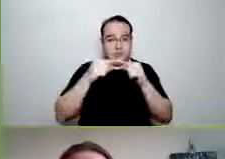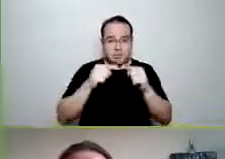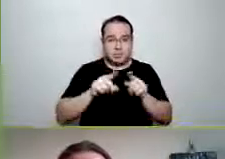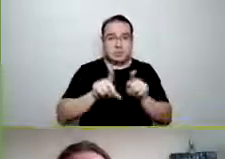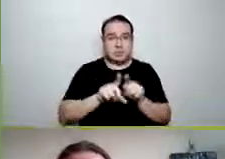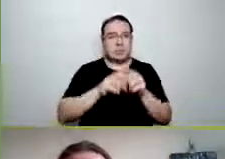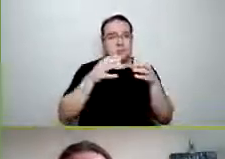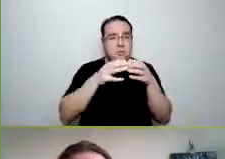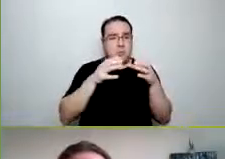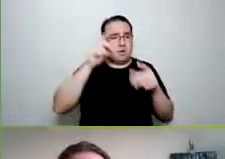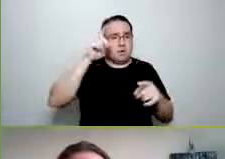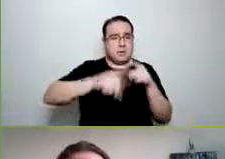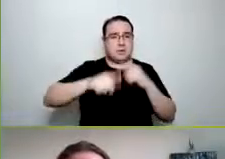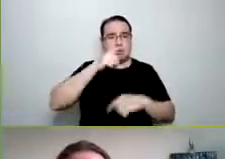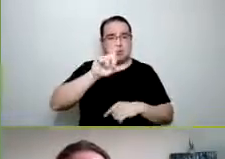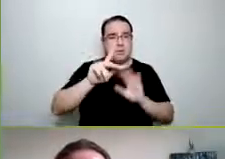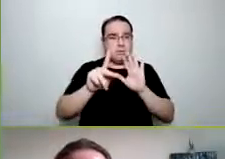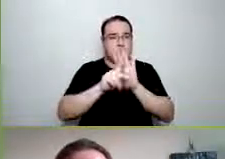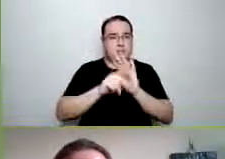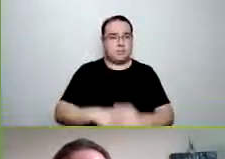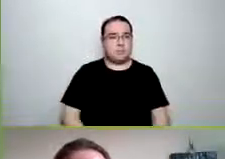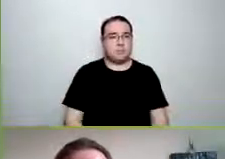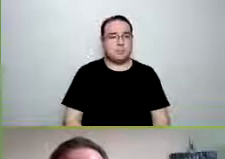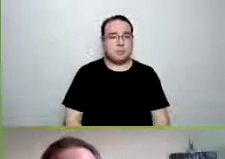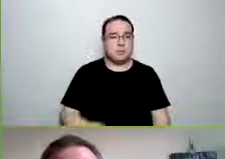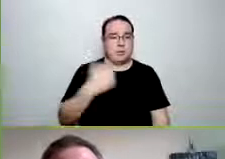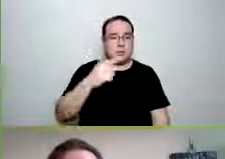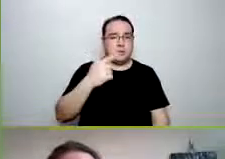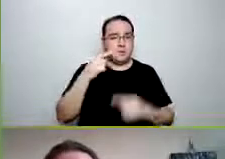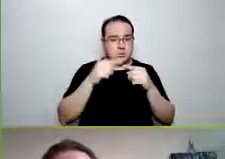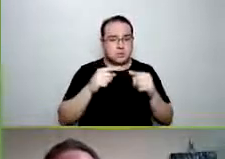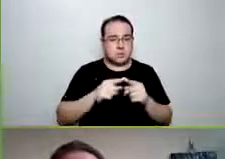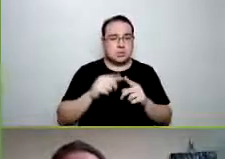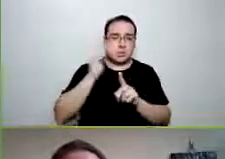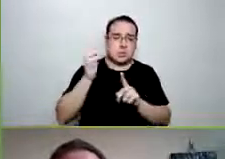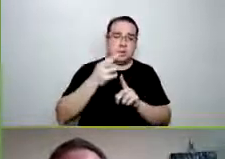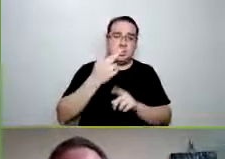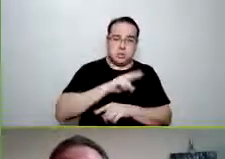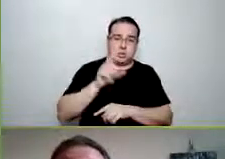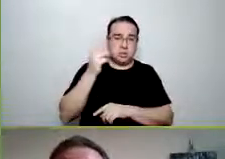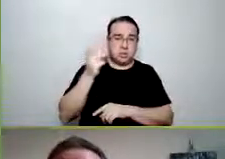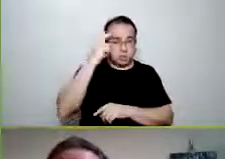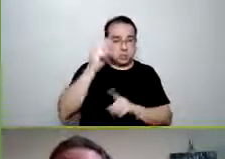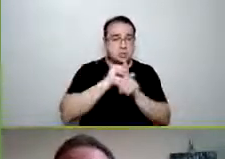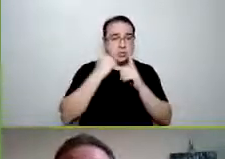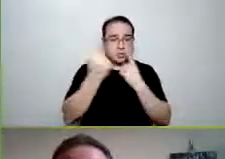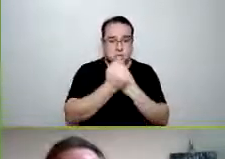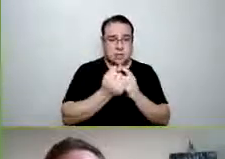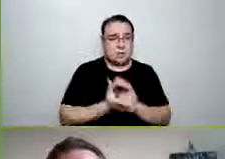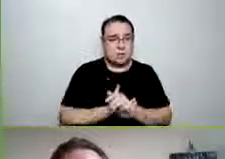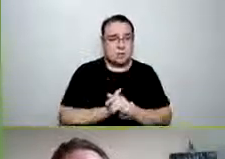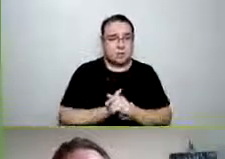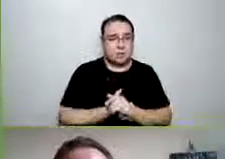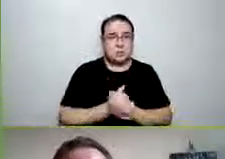foram proibidos de falarem suas línguas. Tem pressão religiosa, cultural, social, né? A atuação